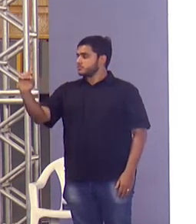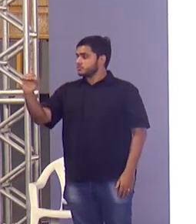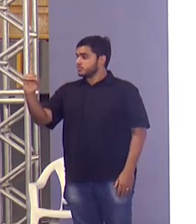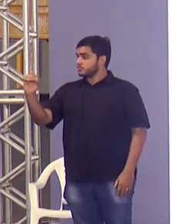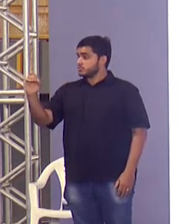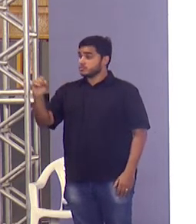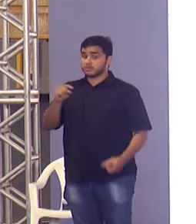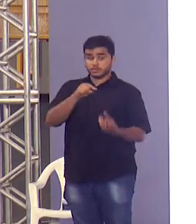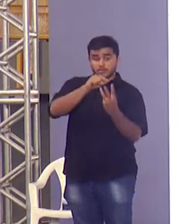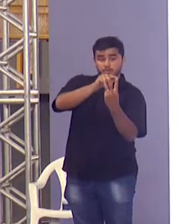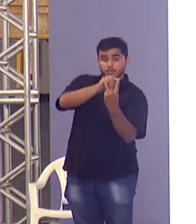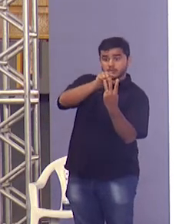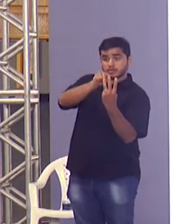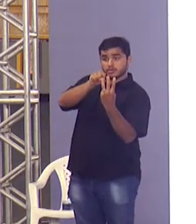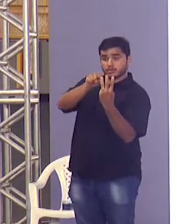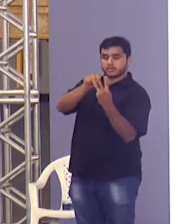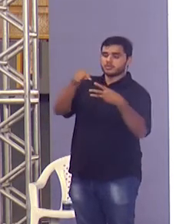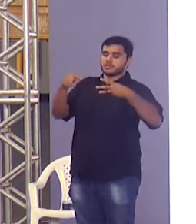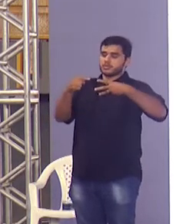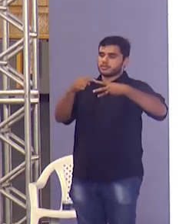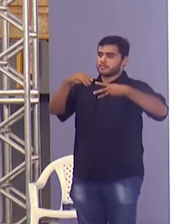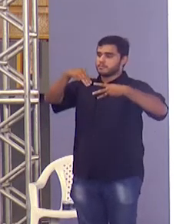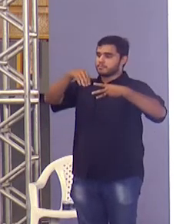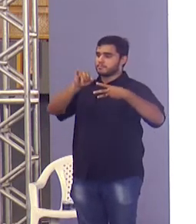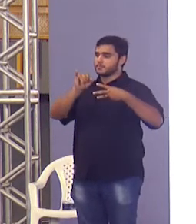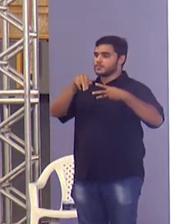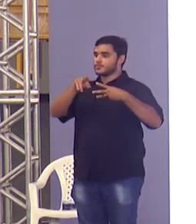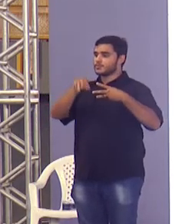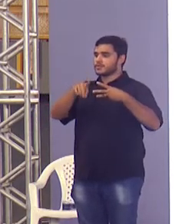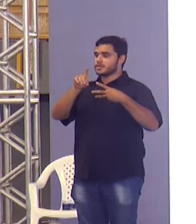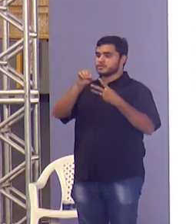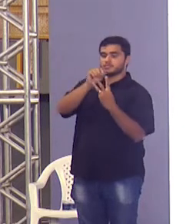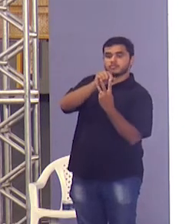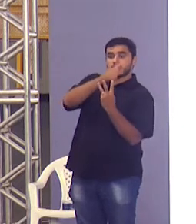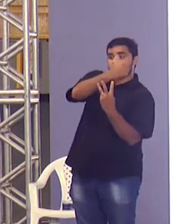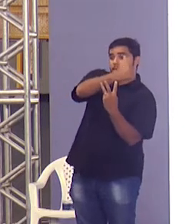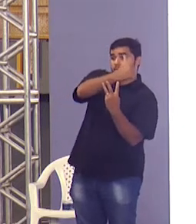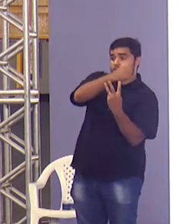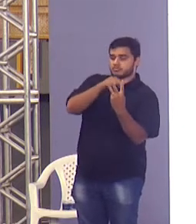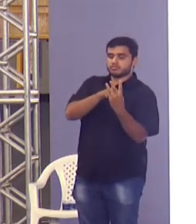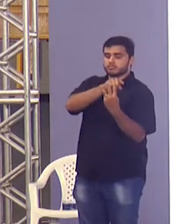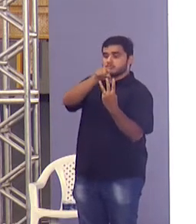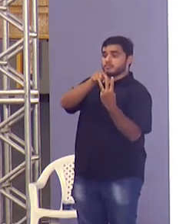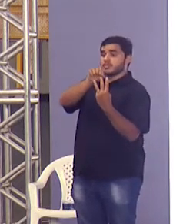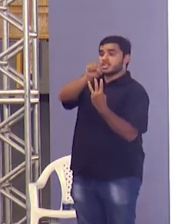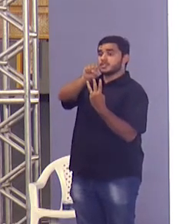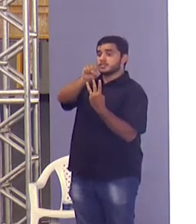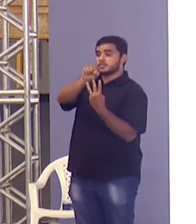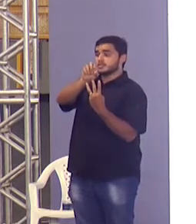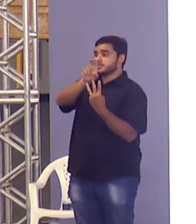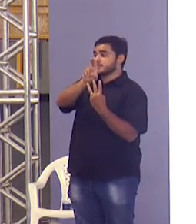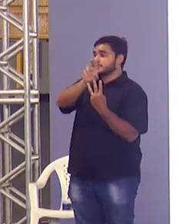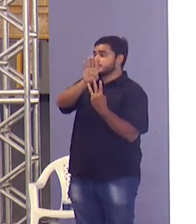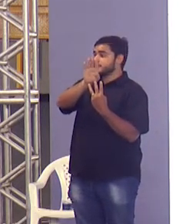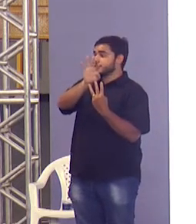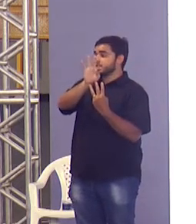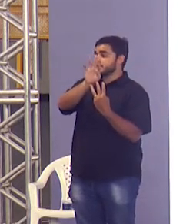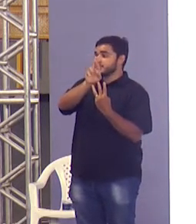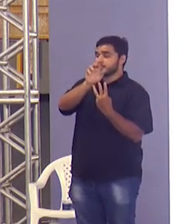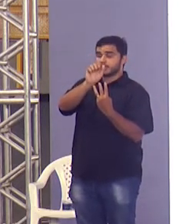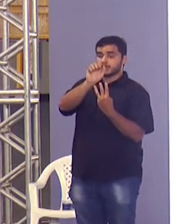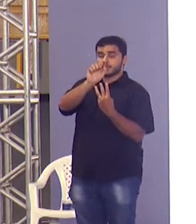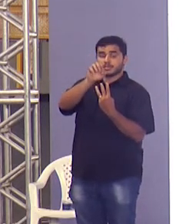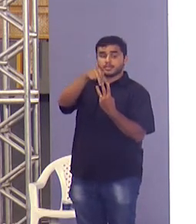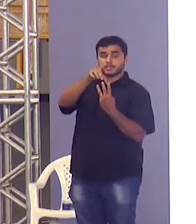ele soma os 3, dá 2.400. Aí ele quer saber quem é o minuendo.